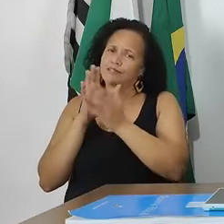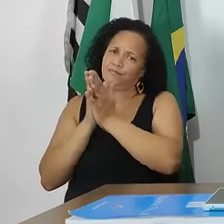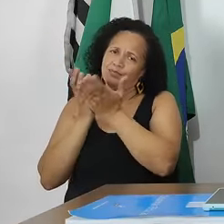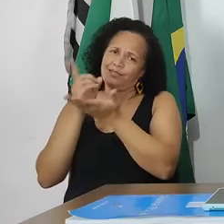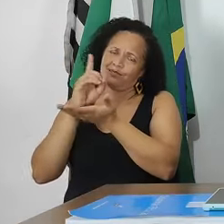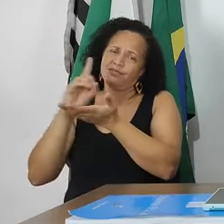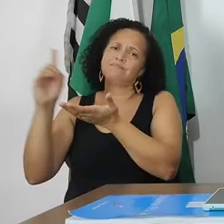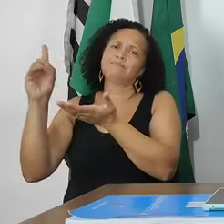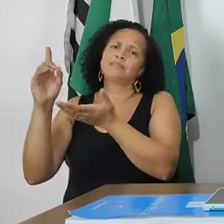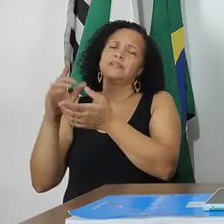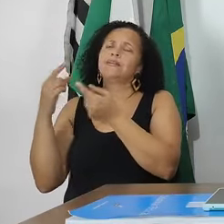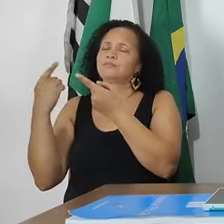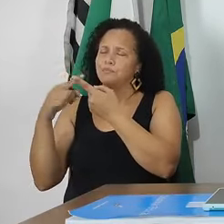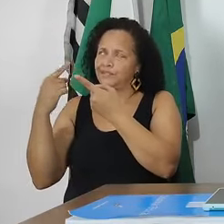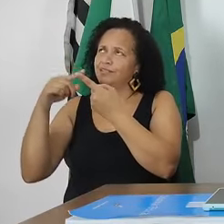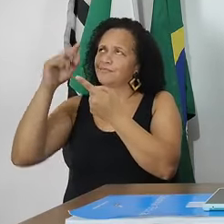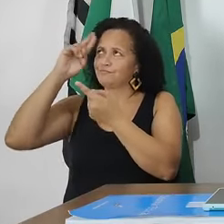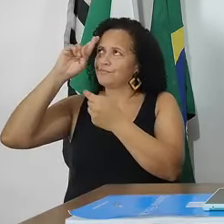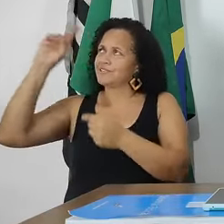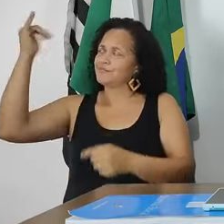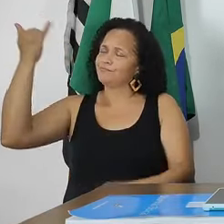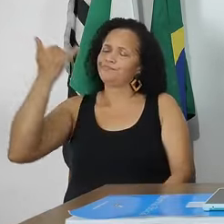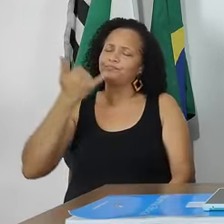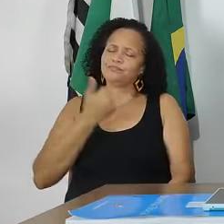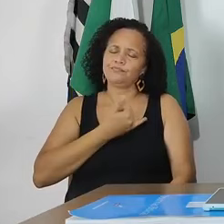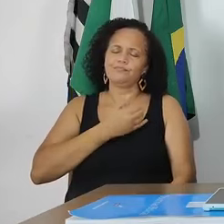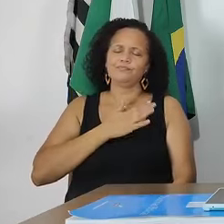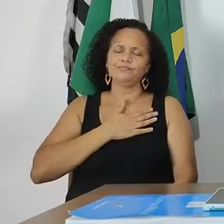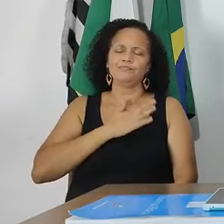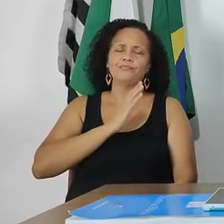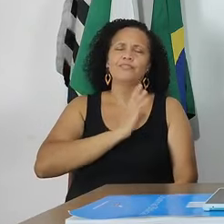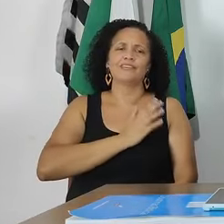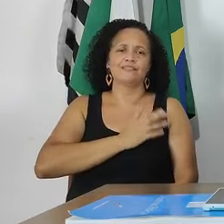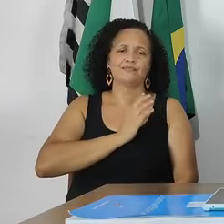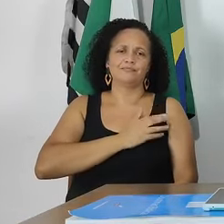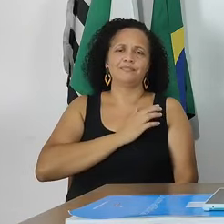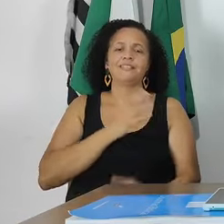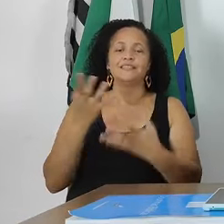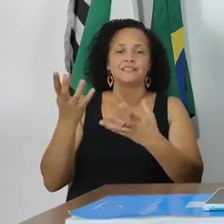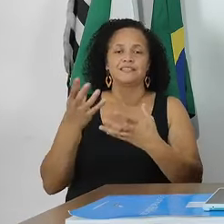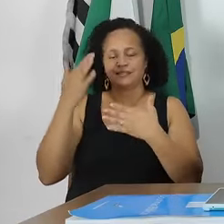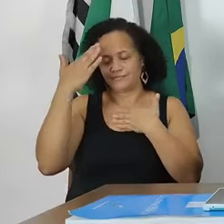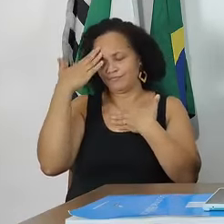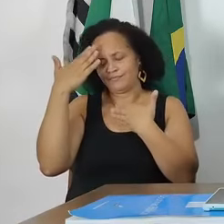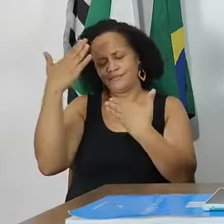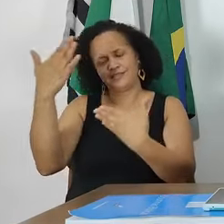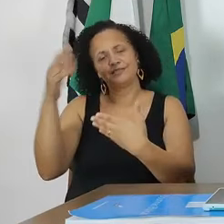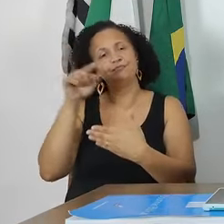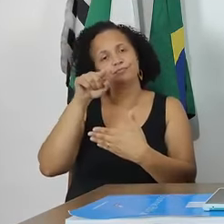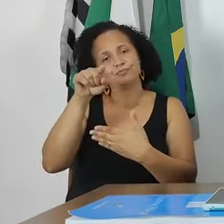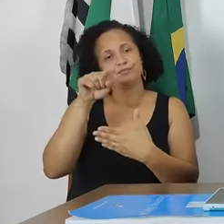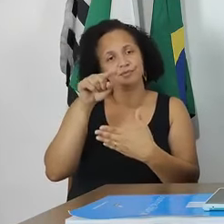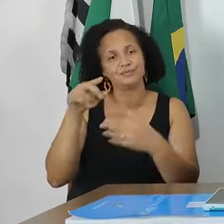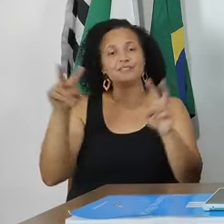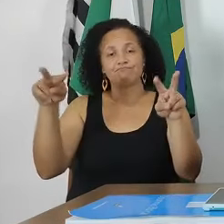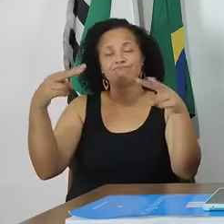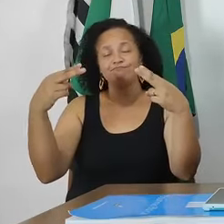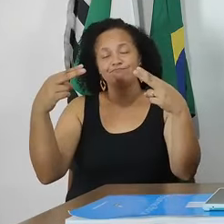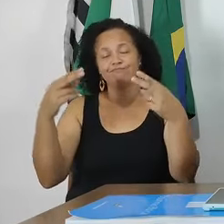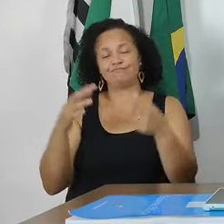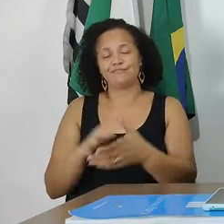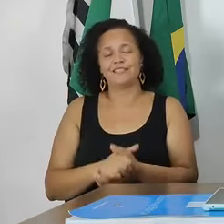Senhor ministrou no meu coração. E eu queria agradecer por você estar aqui me escutando,